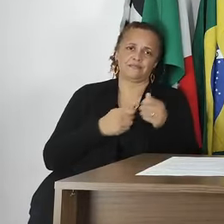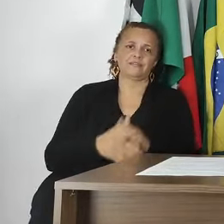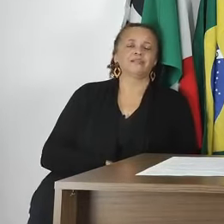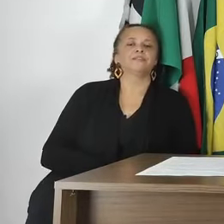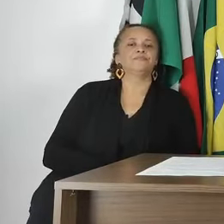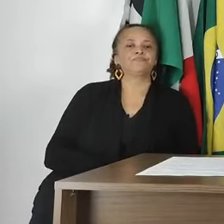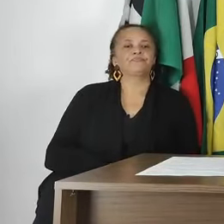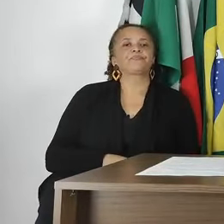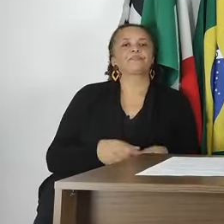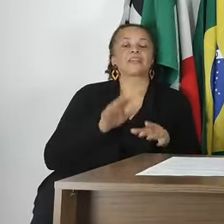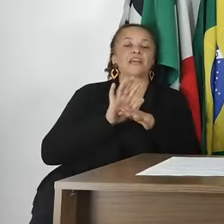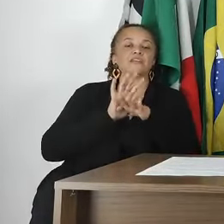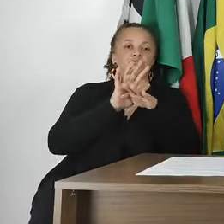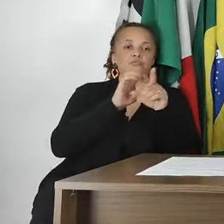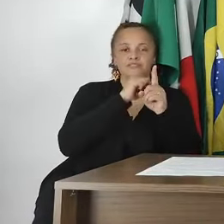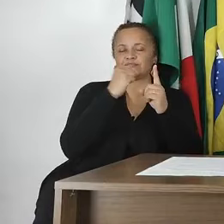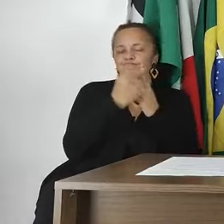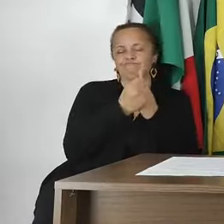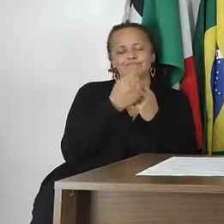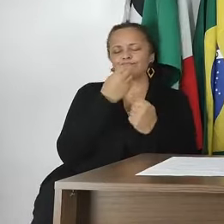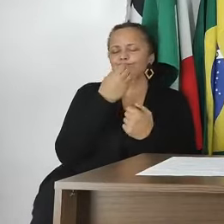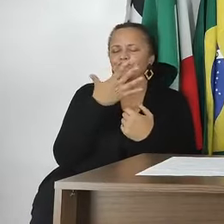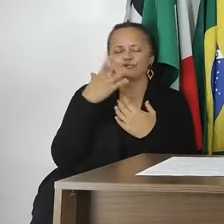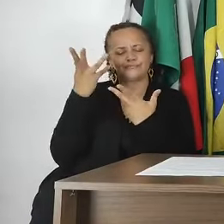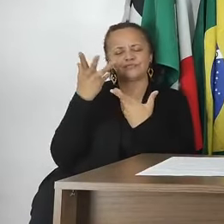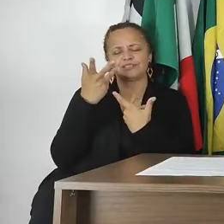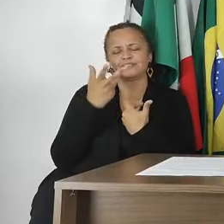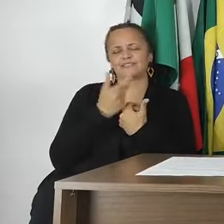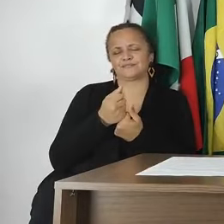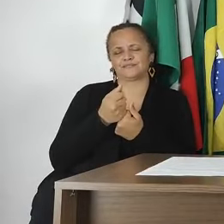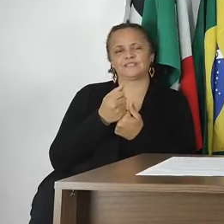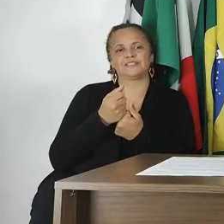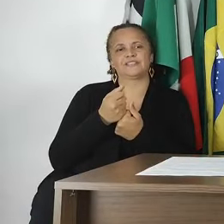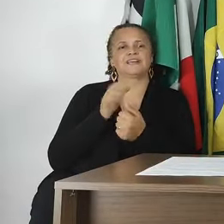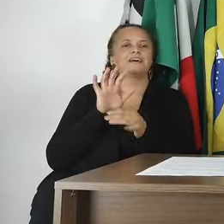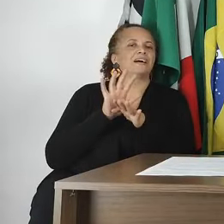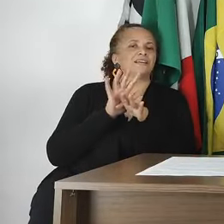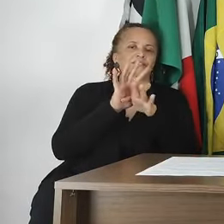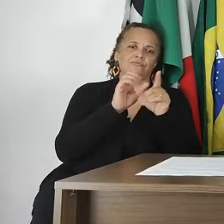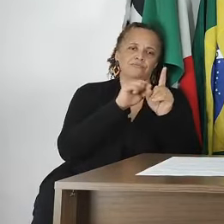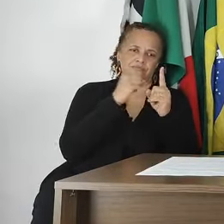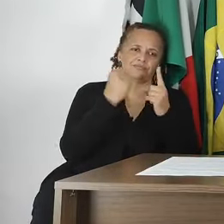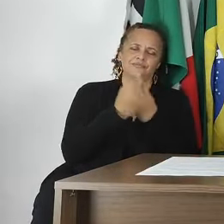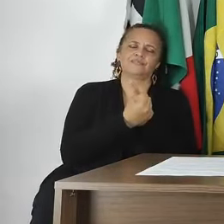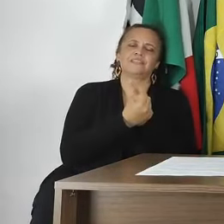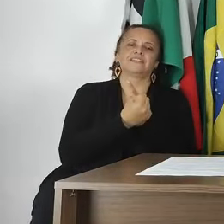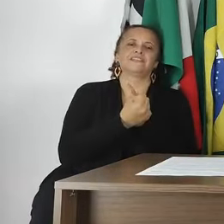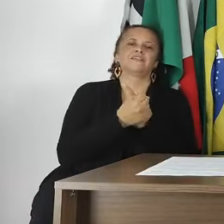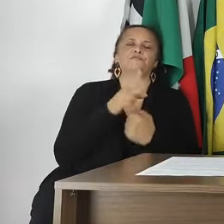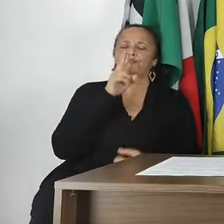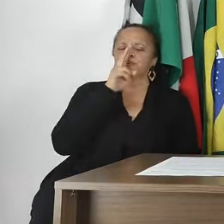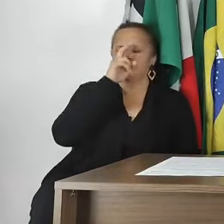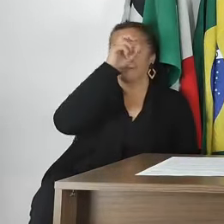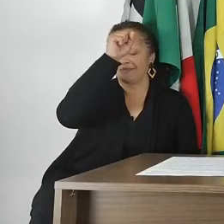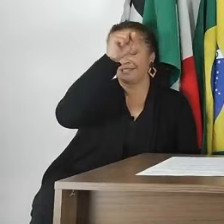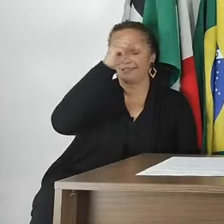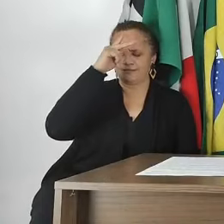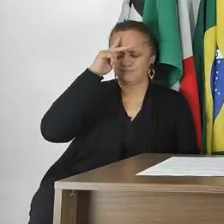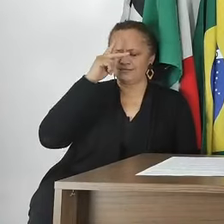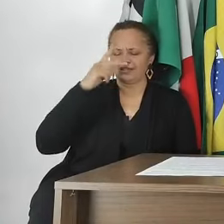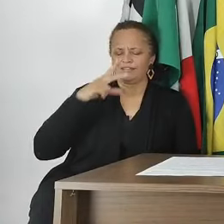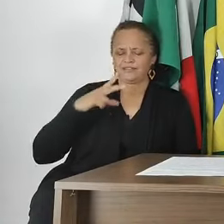ação social é algo tremendo. Participar da ação social é algo assim que nos enriquece, nos fortalece a